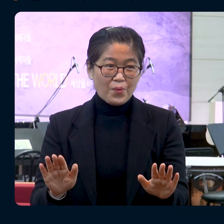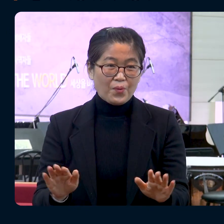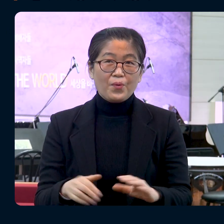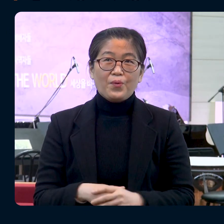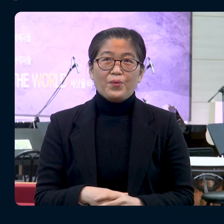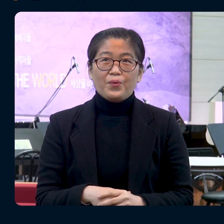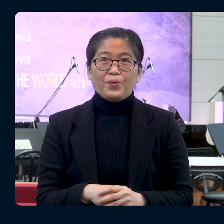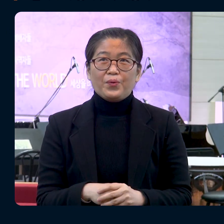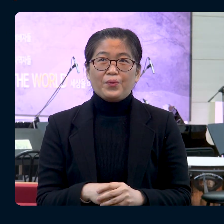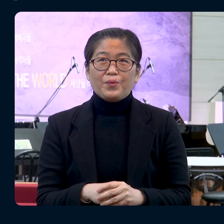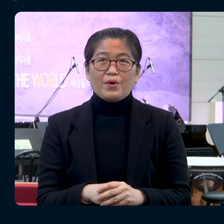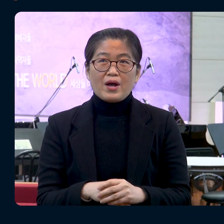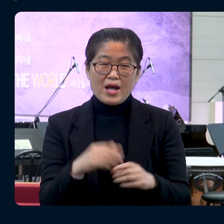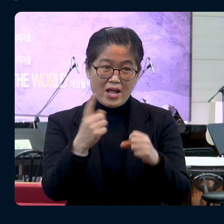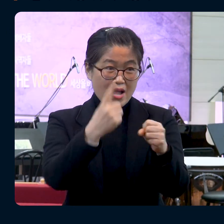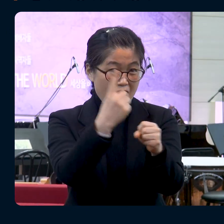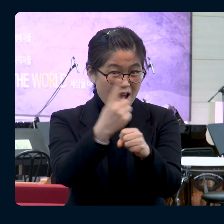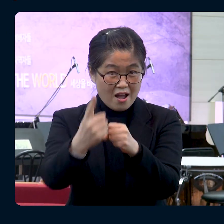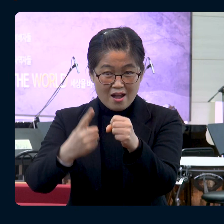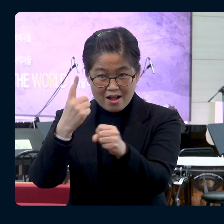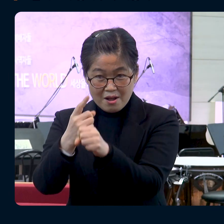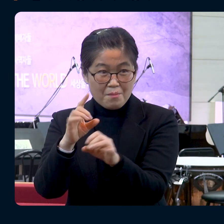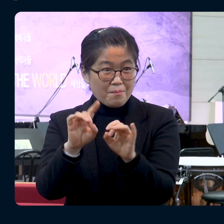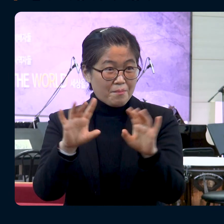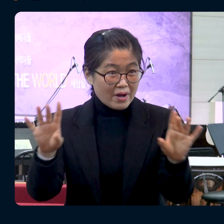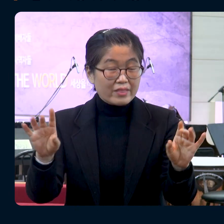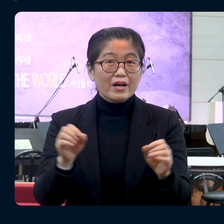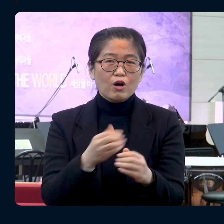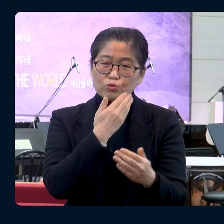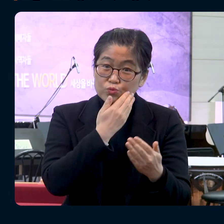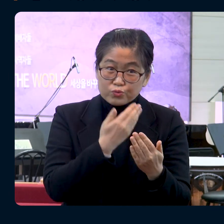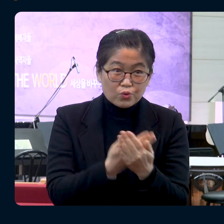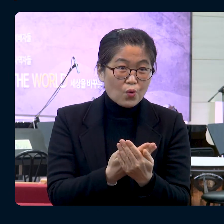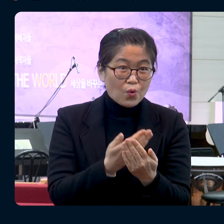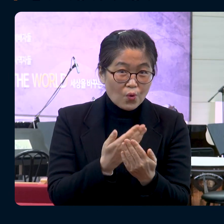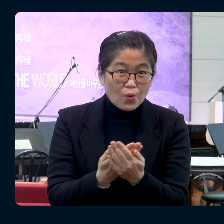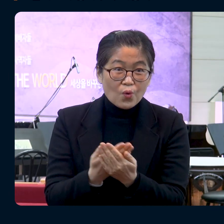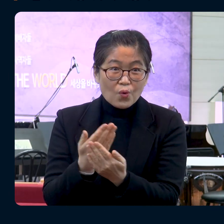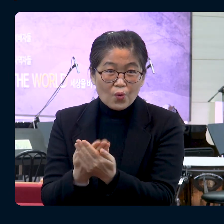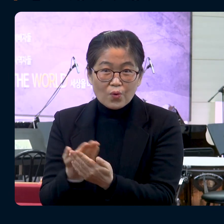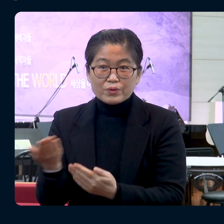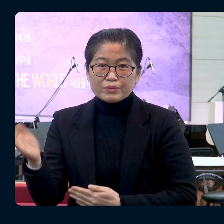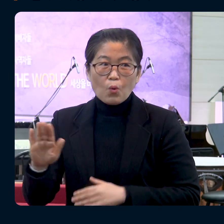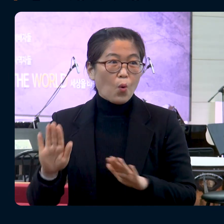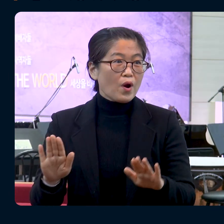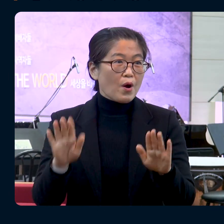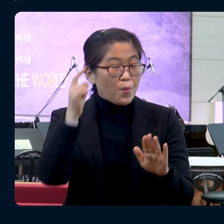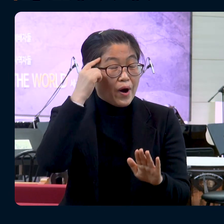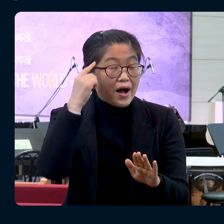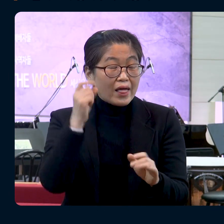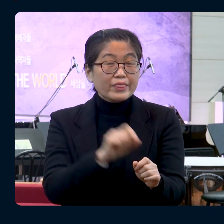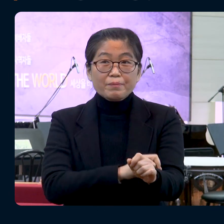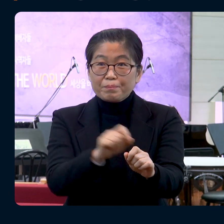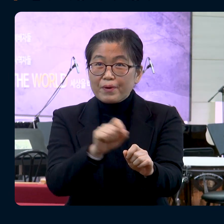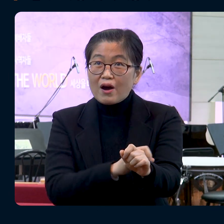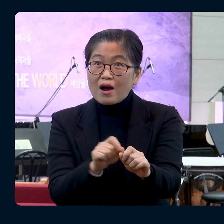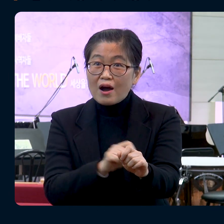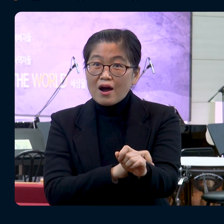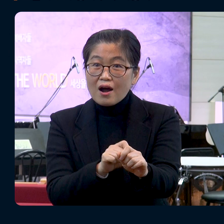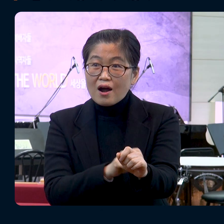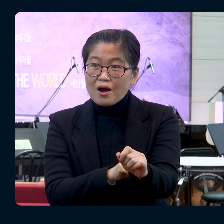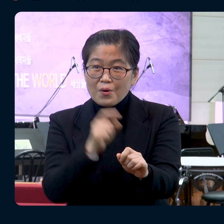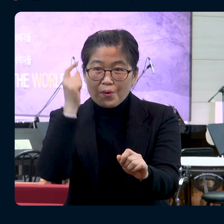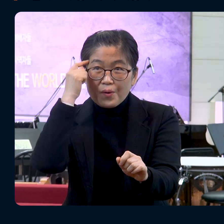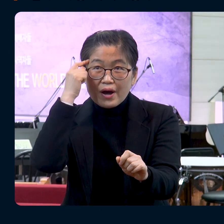이유는 매년 선교 주일이 다 중요하지만 올해는 왜 특별하냐면 올해 우리에게 주신 표가